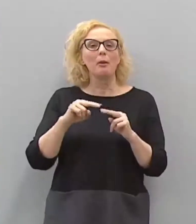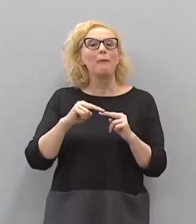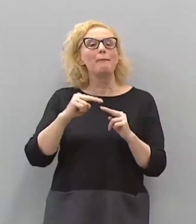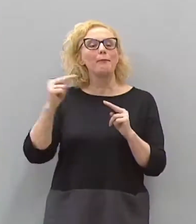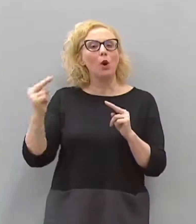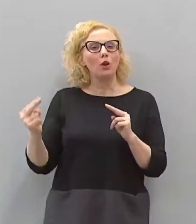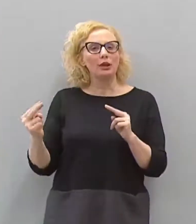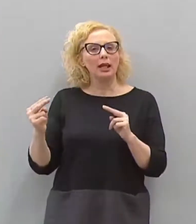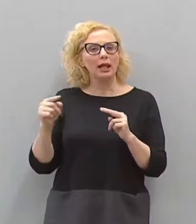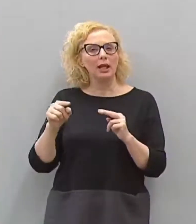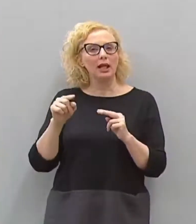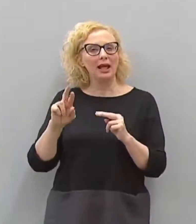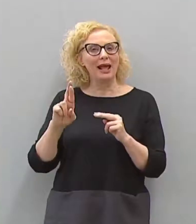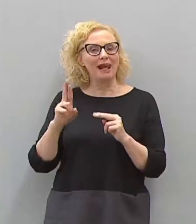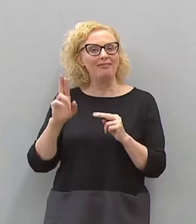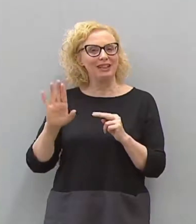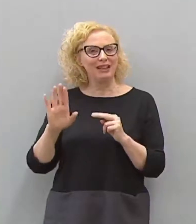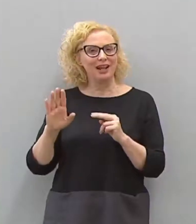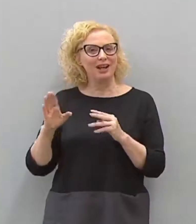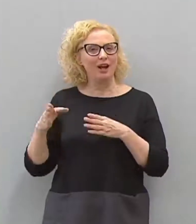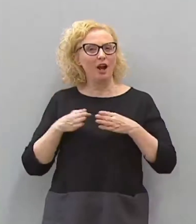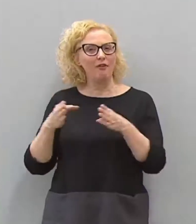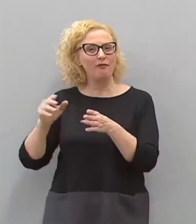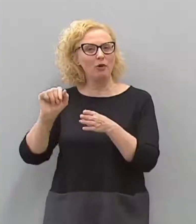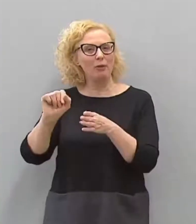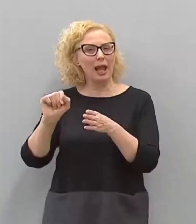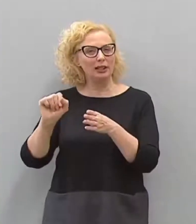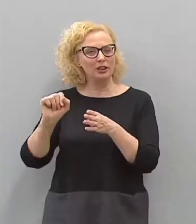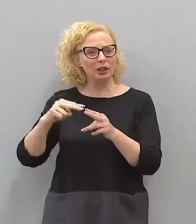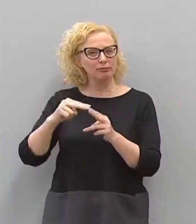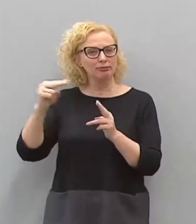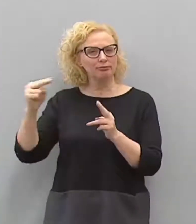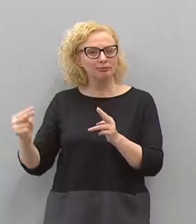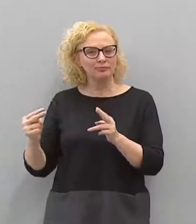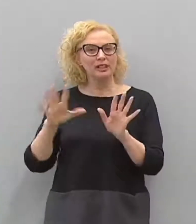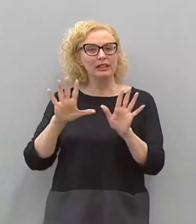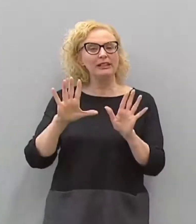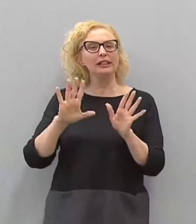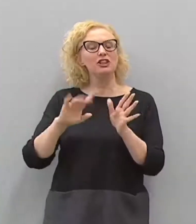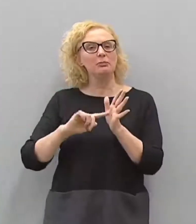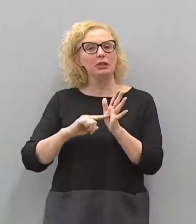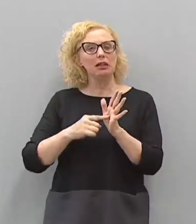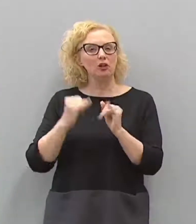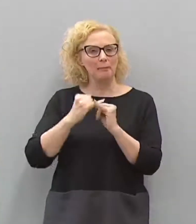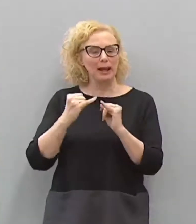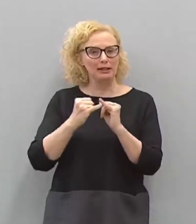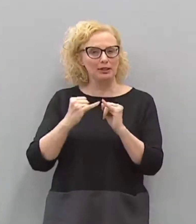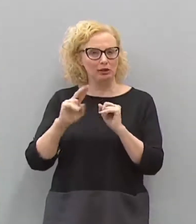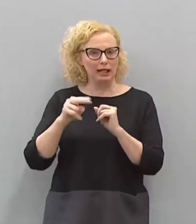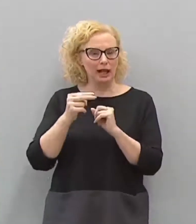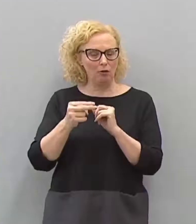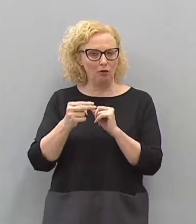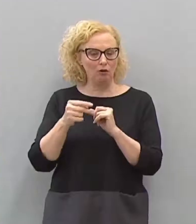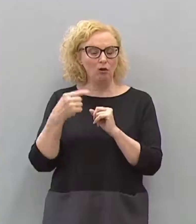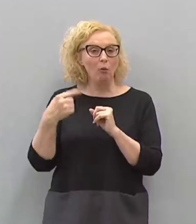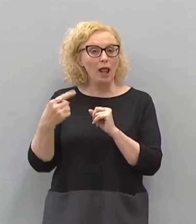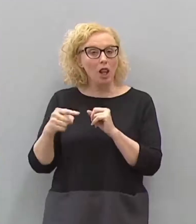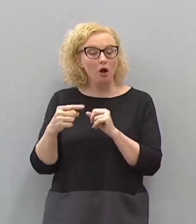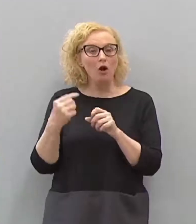a ravina sull'adige l'ammontare sono 10 milioni e mezzo questo non l'abbiamo messo tra le opere